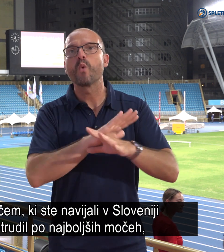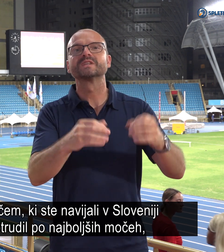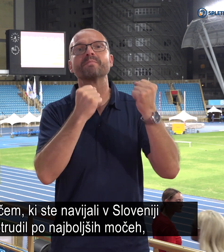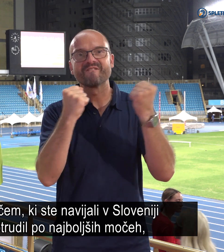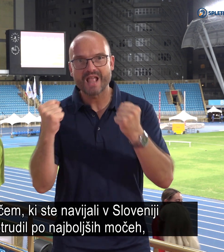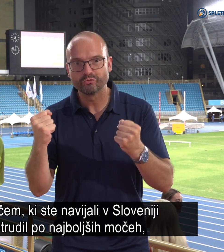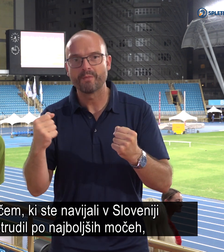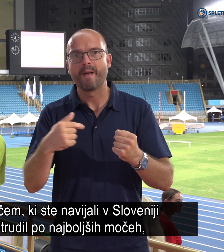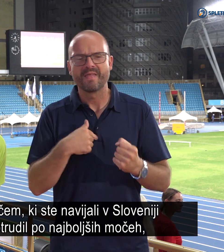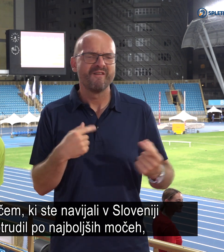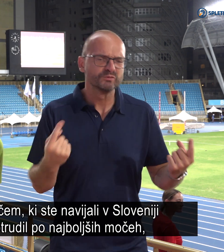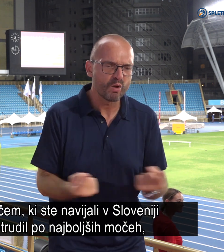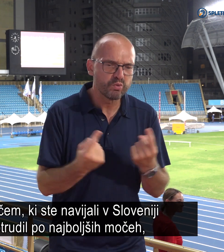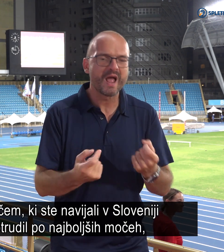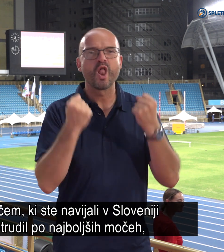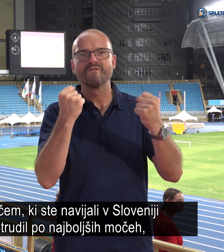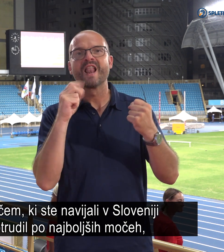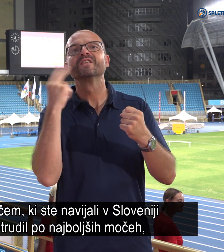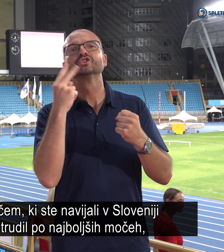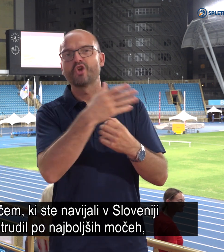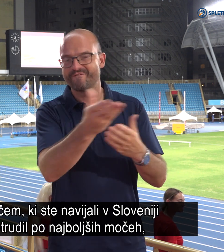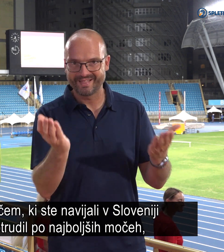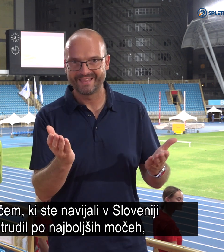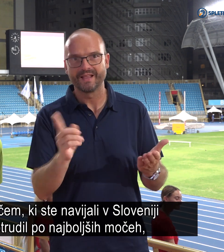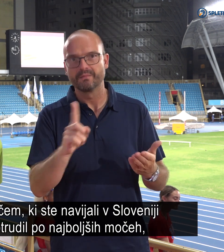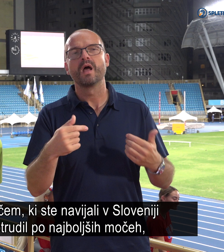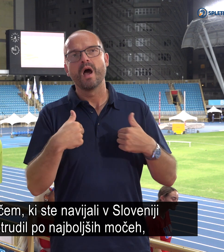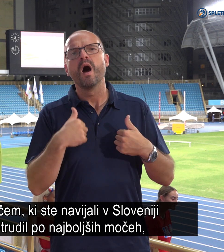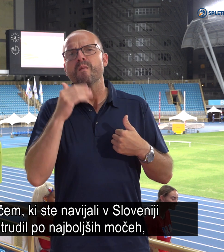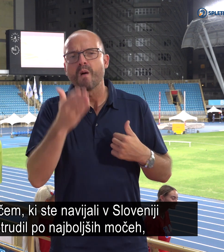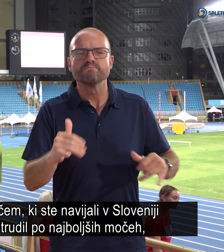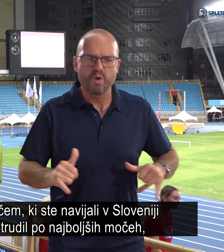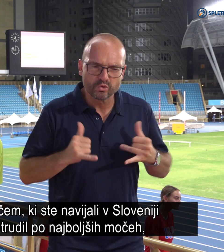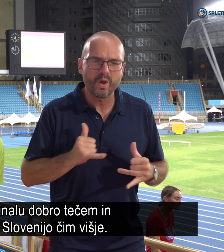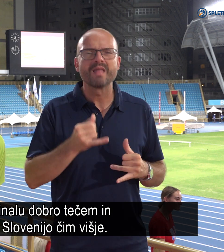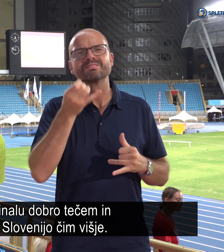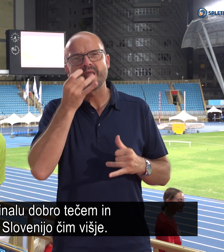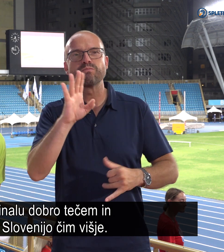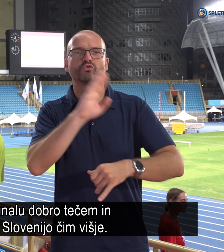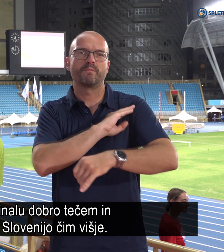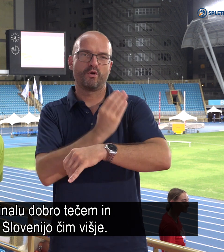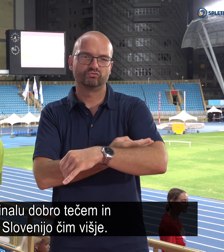ste navijali v Sloveniji in jaz se bom potrudil po najboljših močeh, da